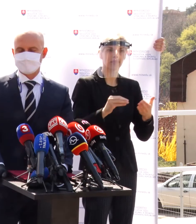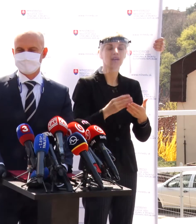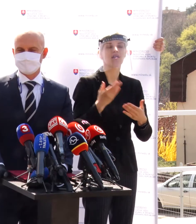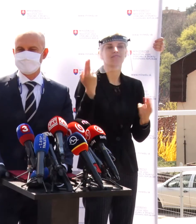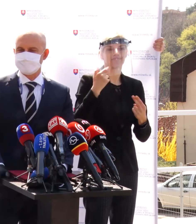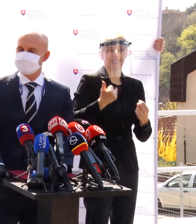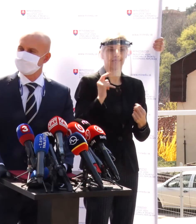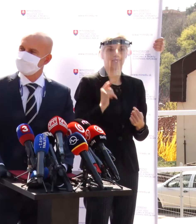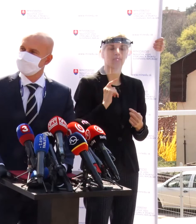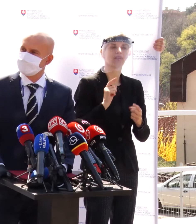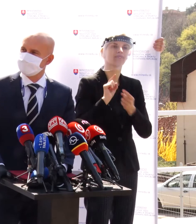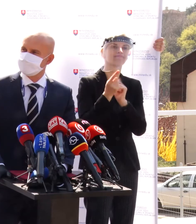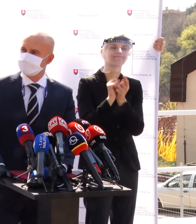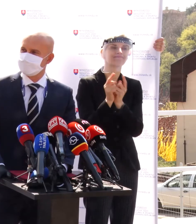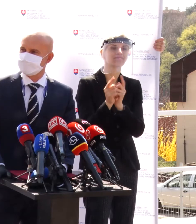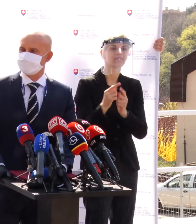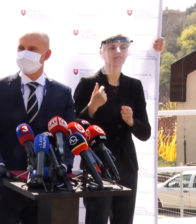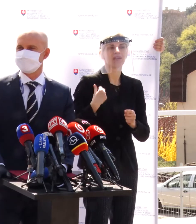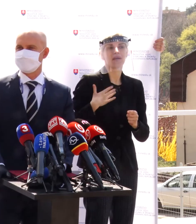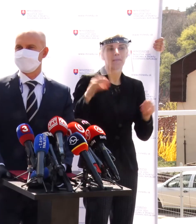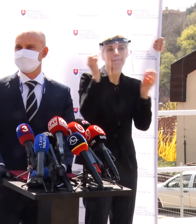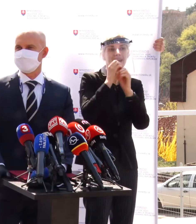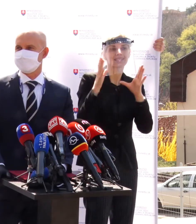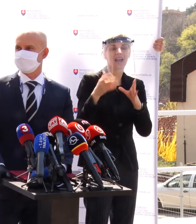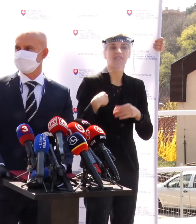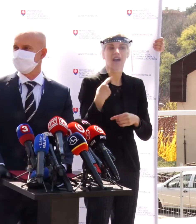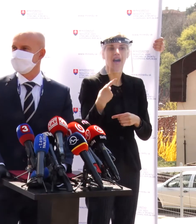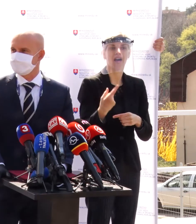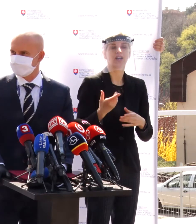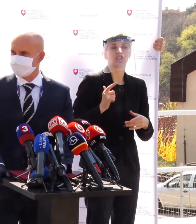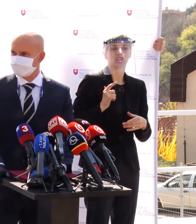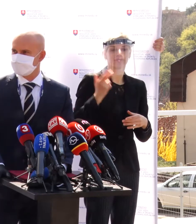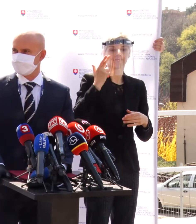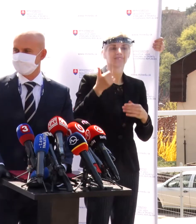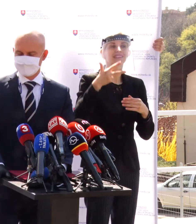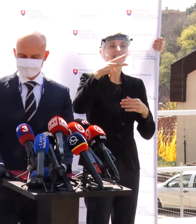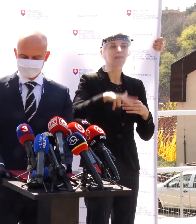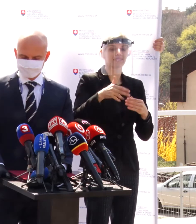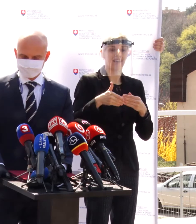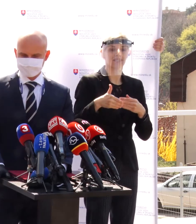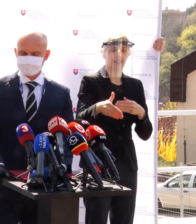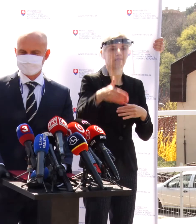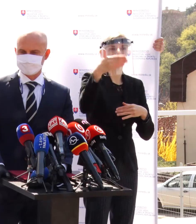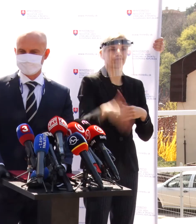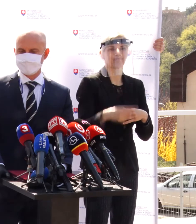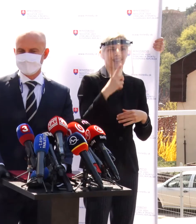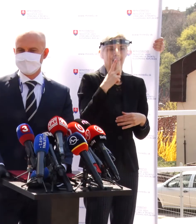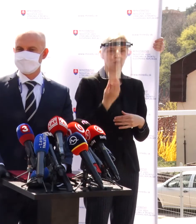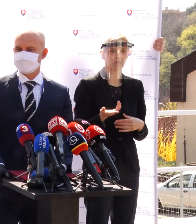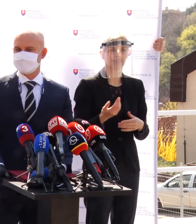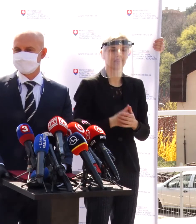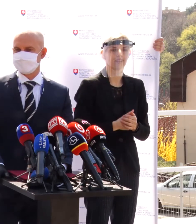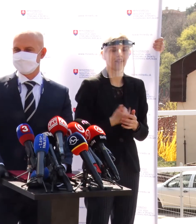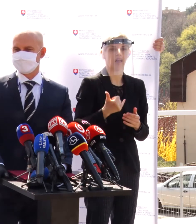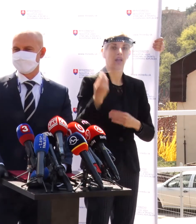ale skúste nás chvíľu ešte nechať pracovať, pretože nás čakajú 3 mesiace do konca ukončenia školského roku. My